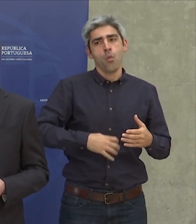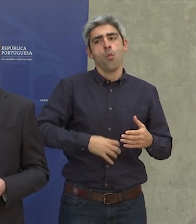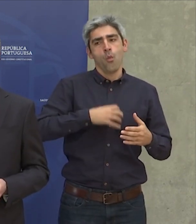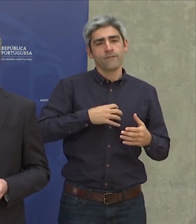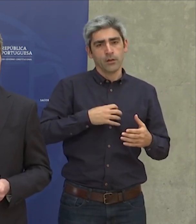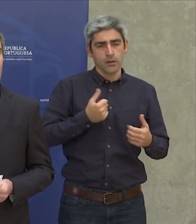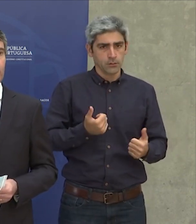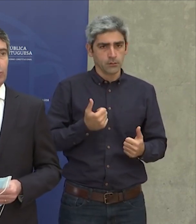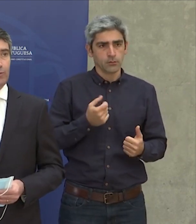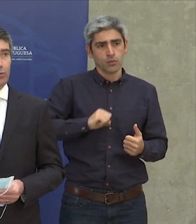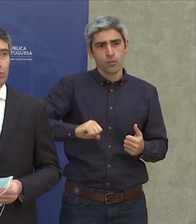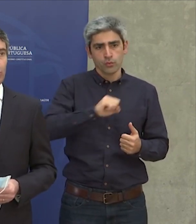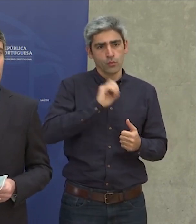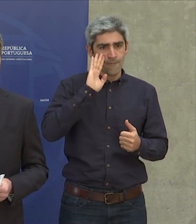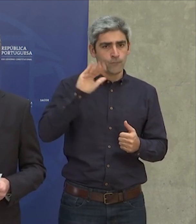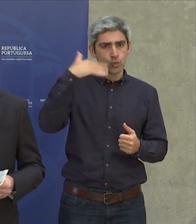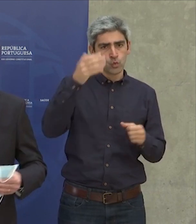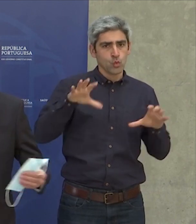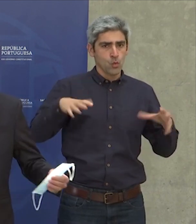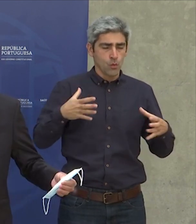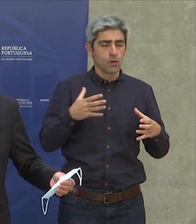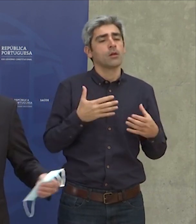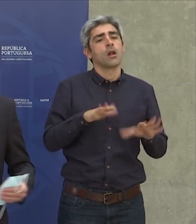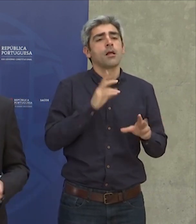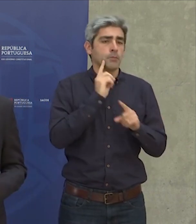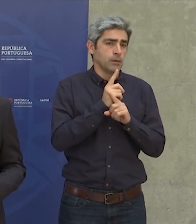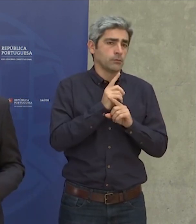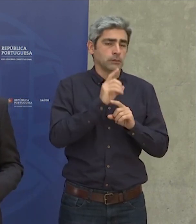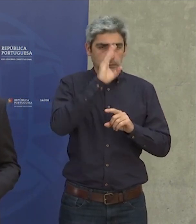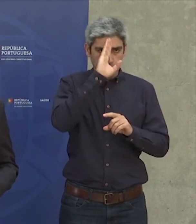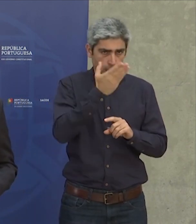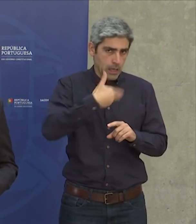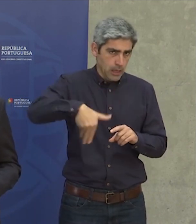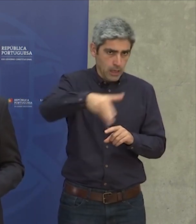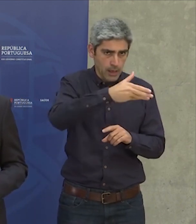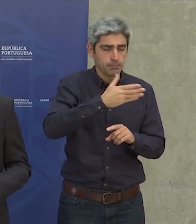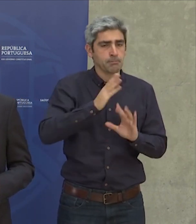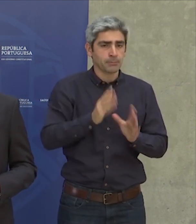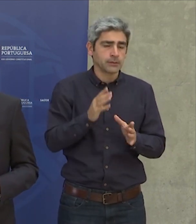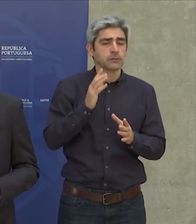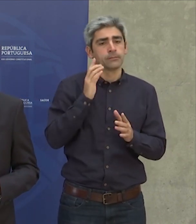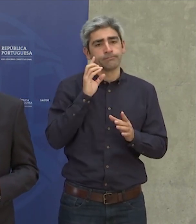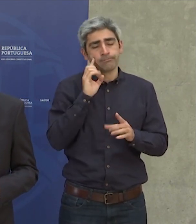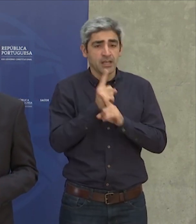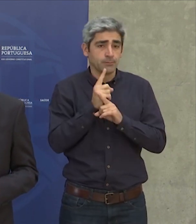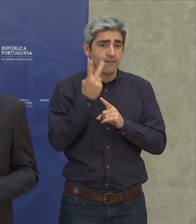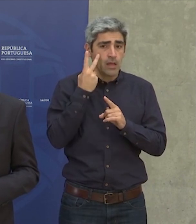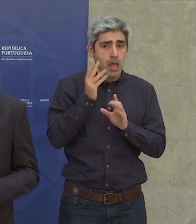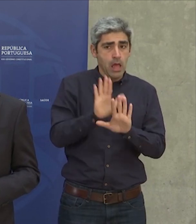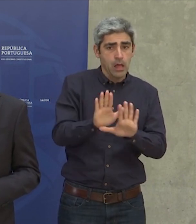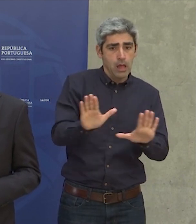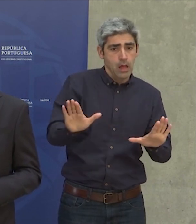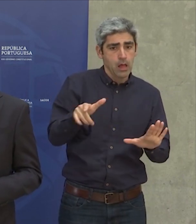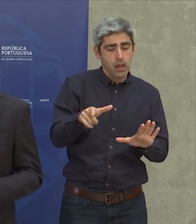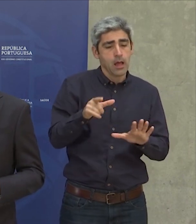confiança no nosso futuro coletivo, pese embora, como todos bem sabemos, termos que conviver com